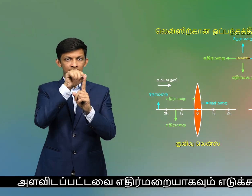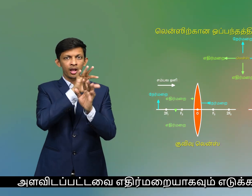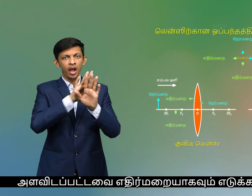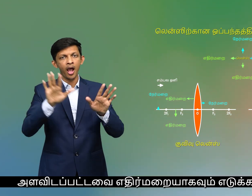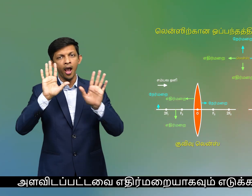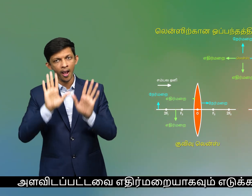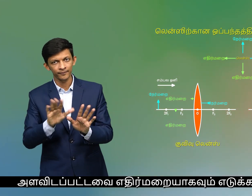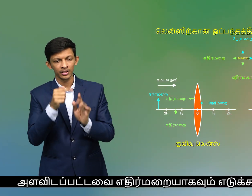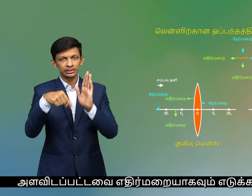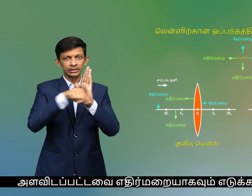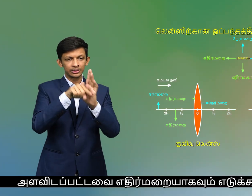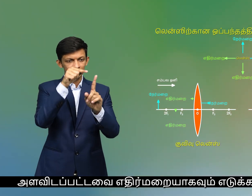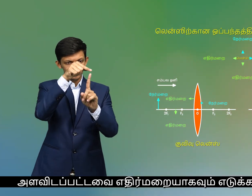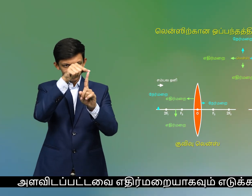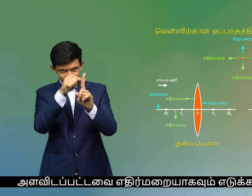வேண்டும்.